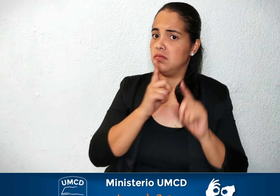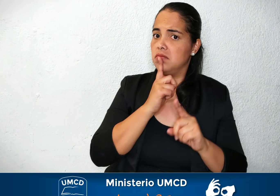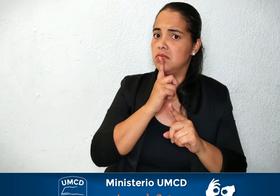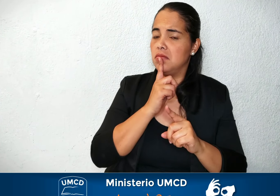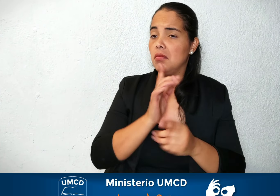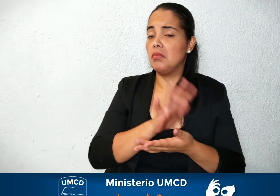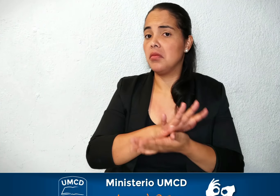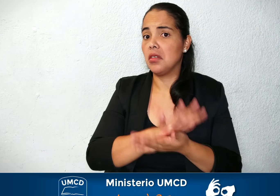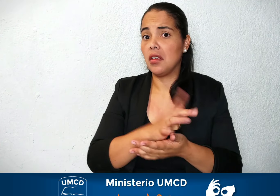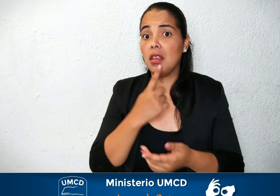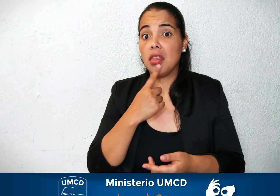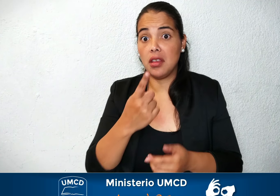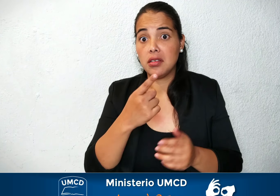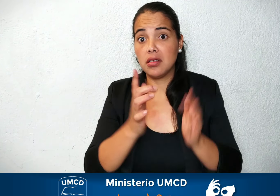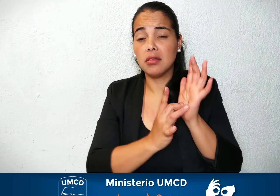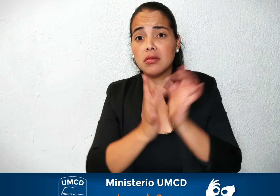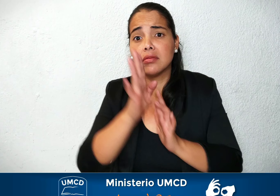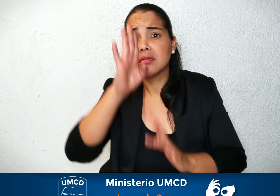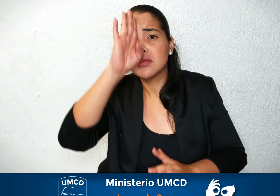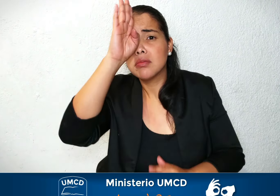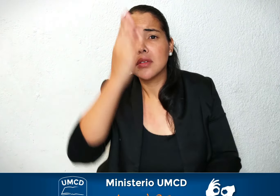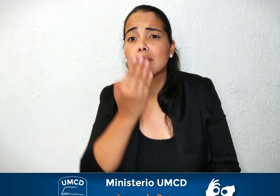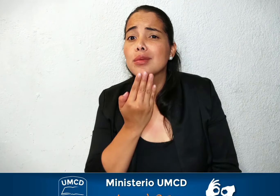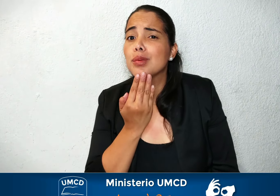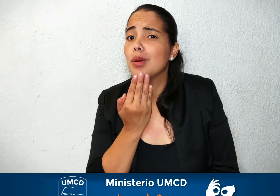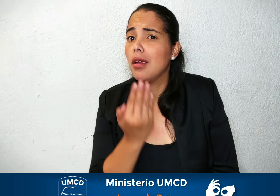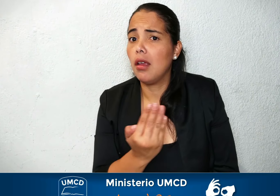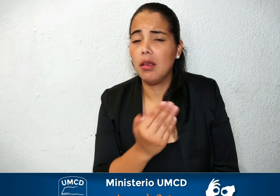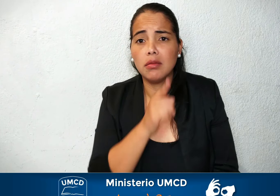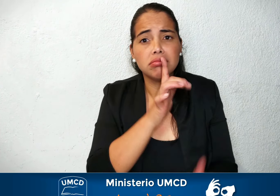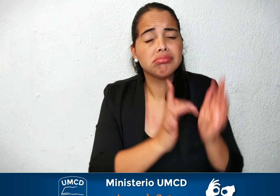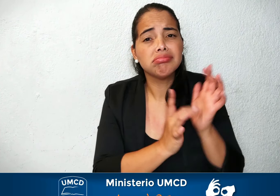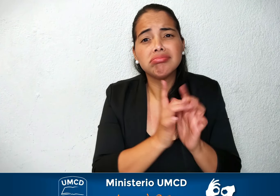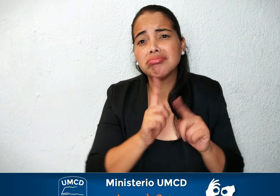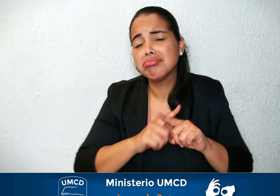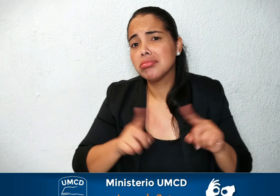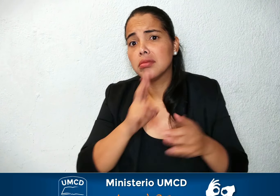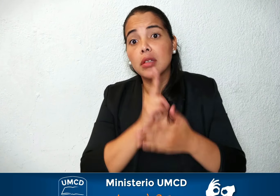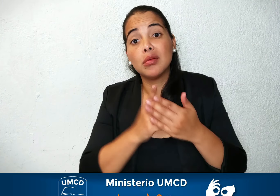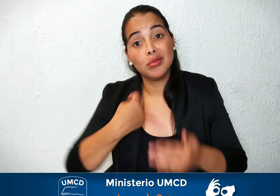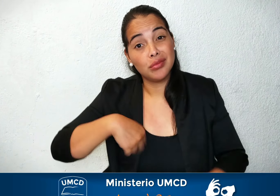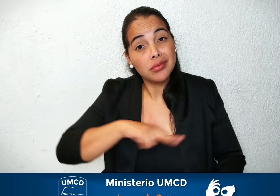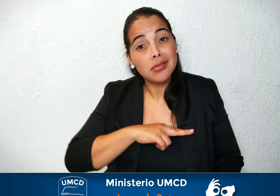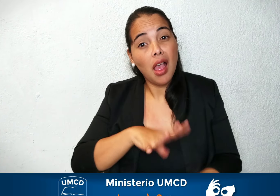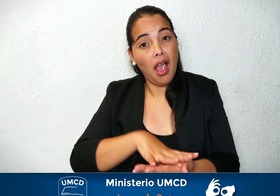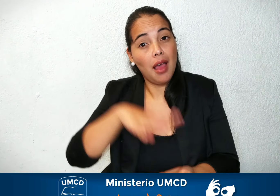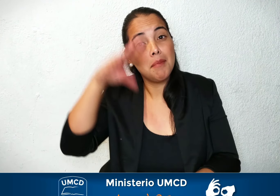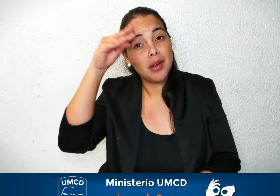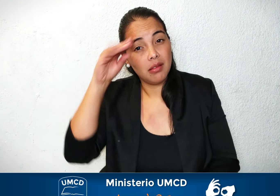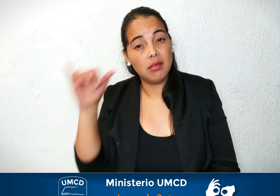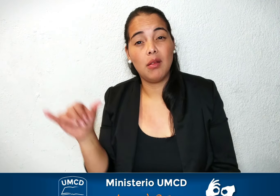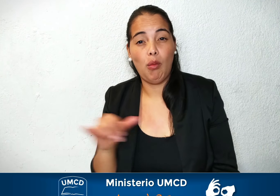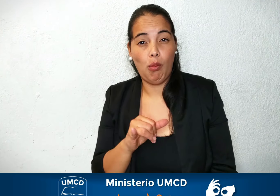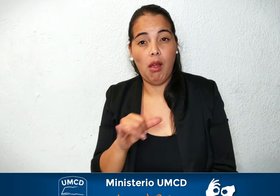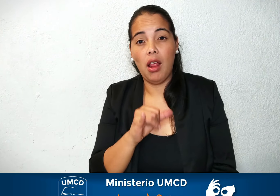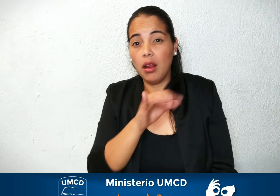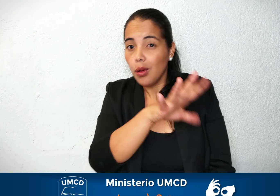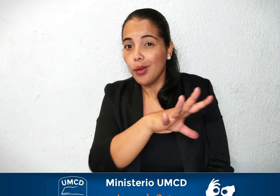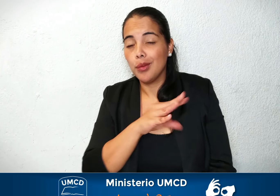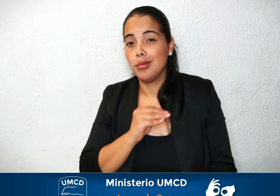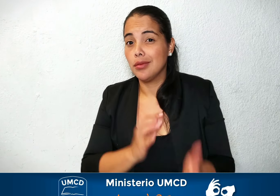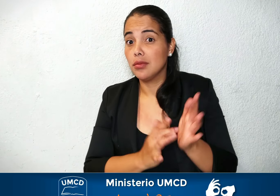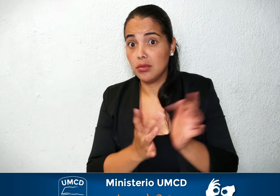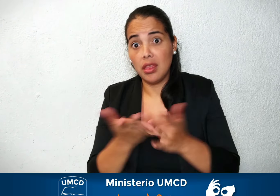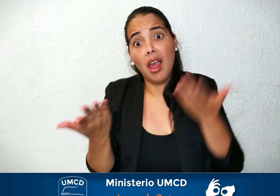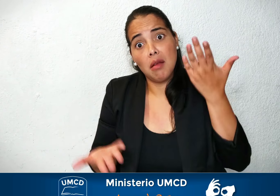otro pasaje, en Mateo, de que Él era manso y humilde, y que nosotros debemos aprender a ser como Él. El Señor